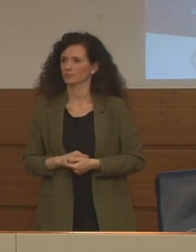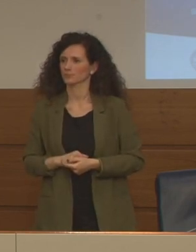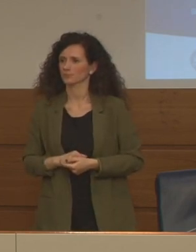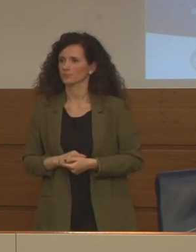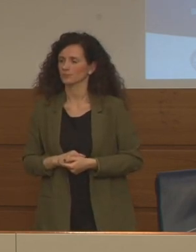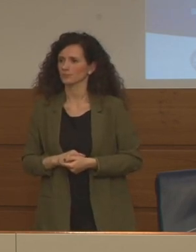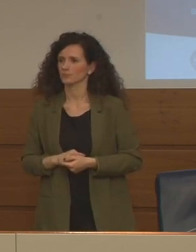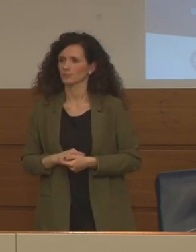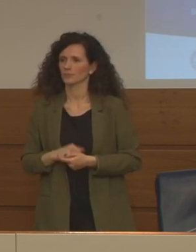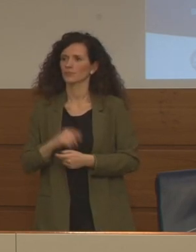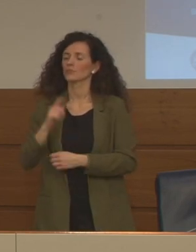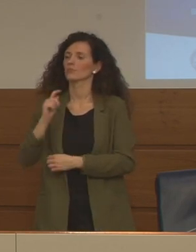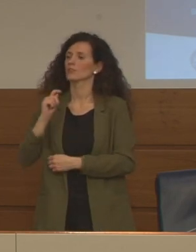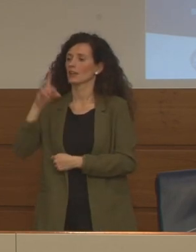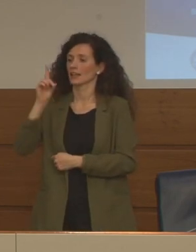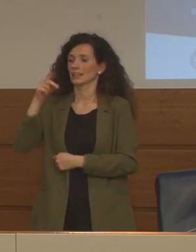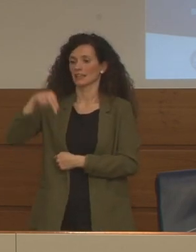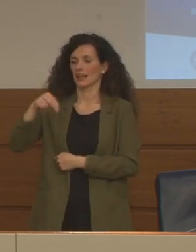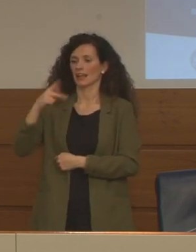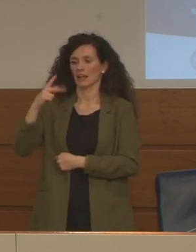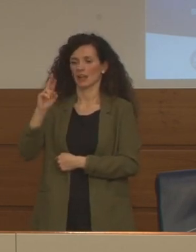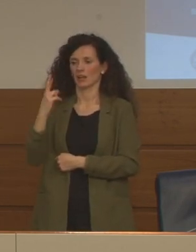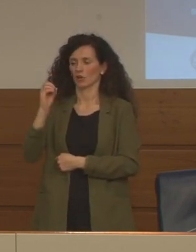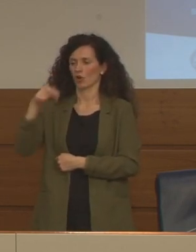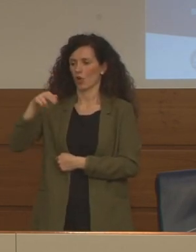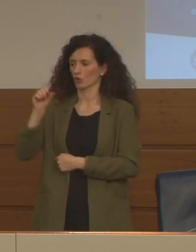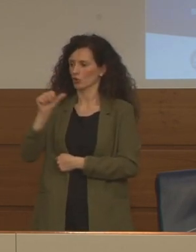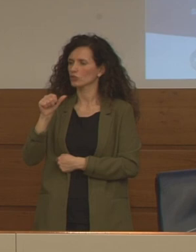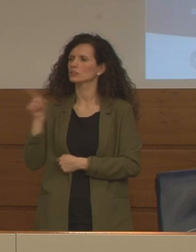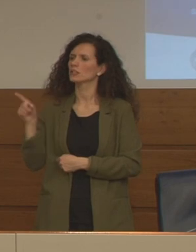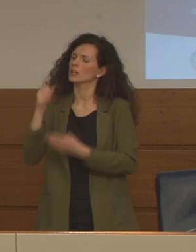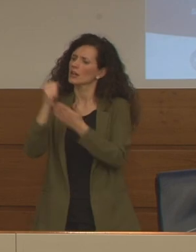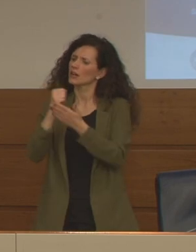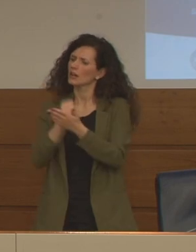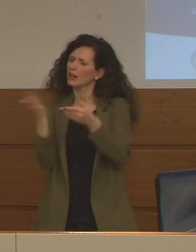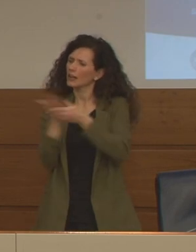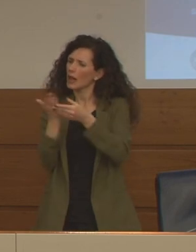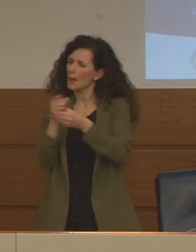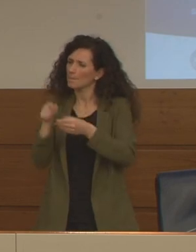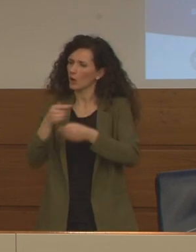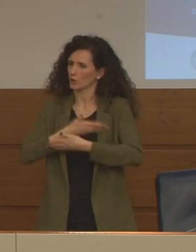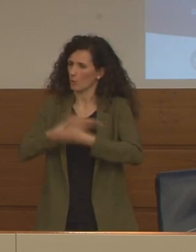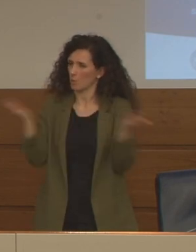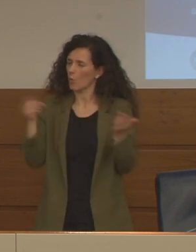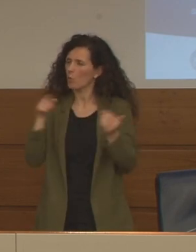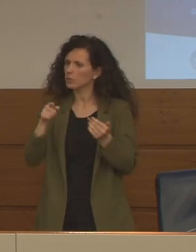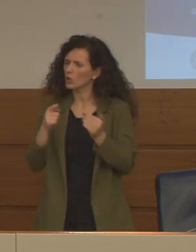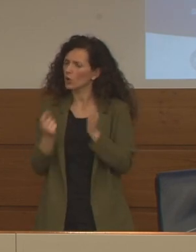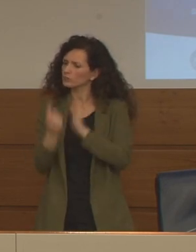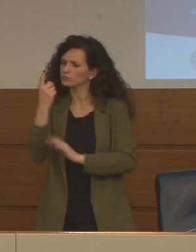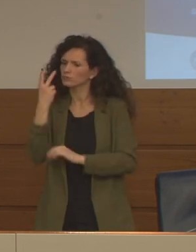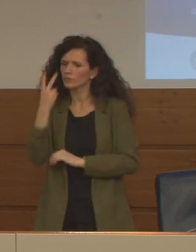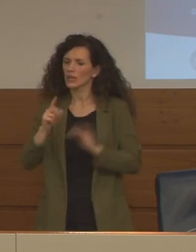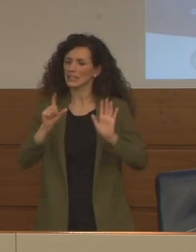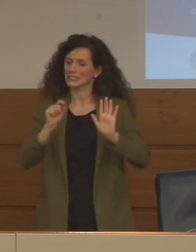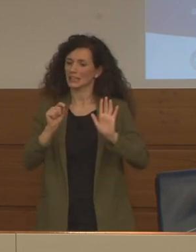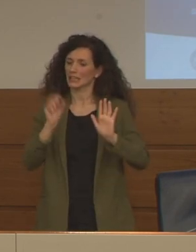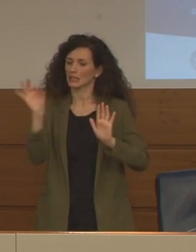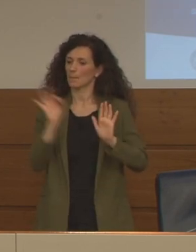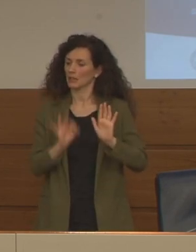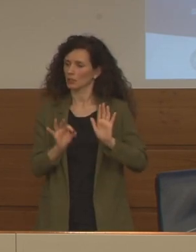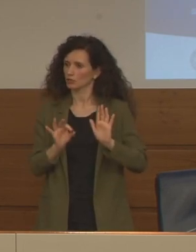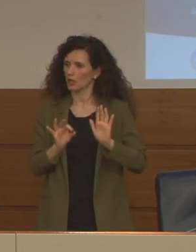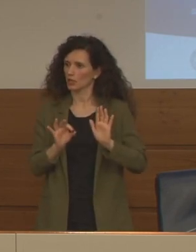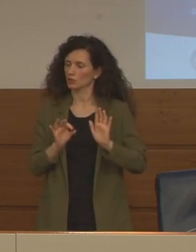buonasera o giorgio adnkronos dal report che avete pubblicato è emerso che il 70 per cento delle vittime